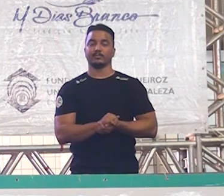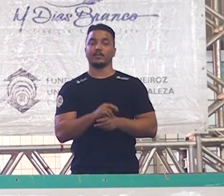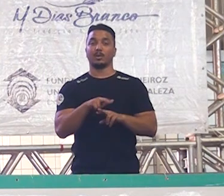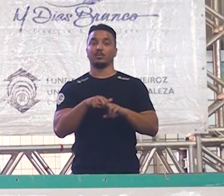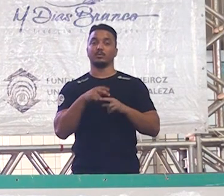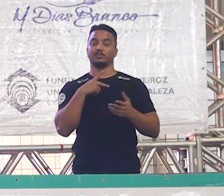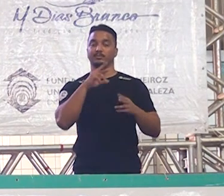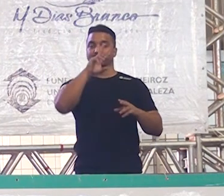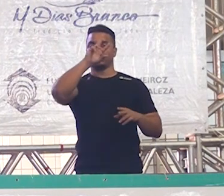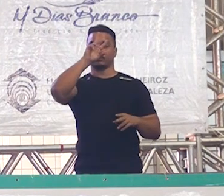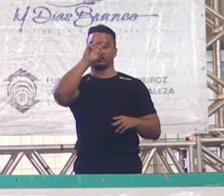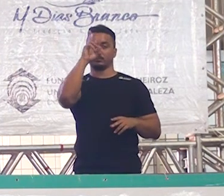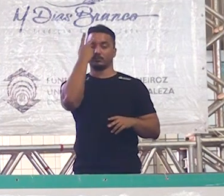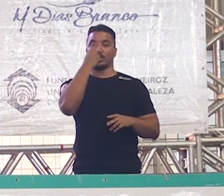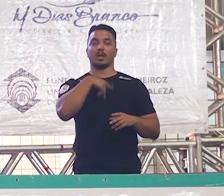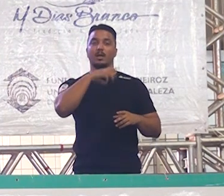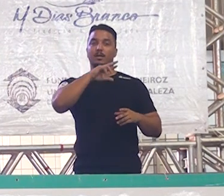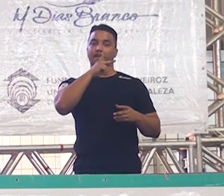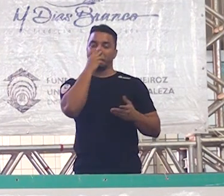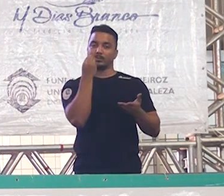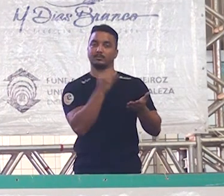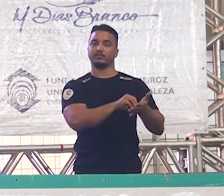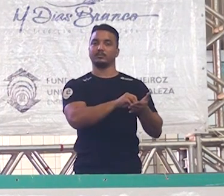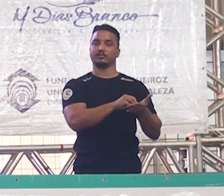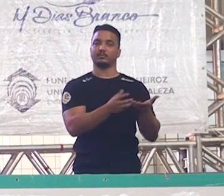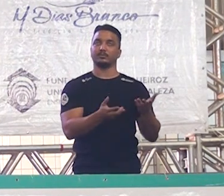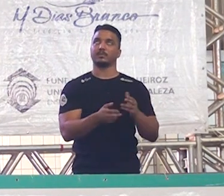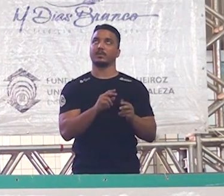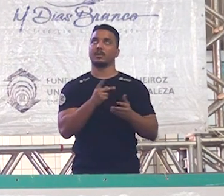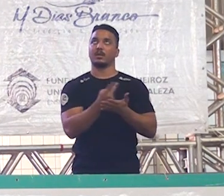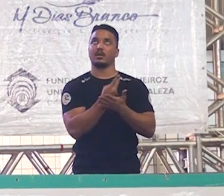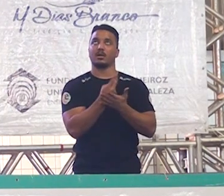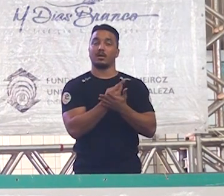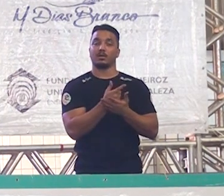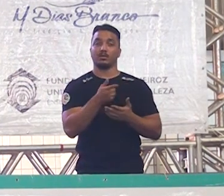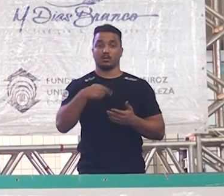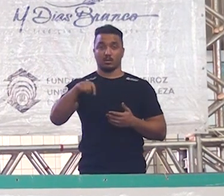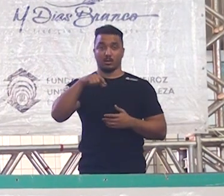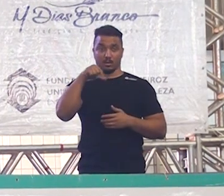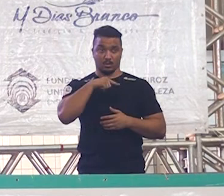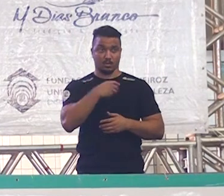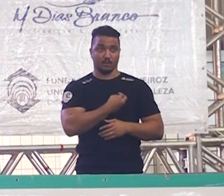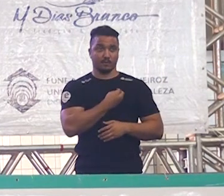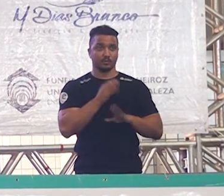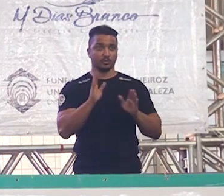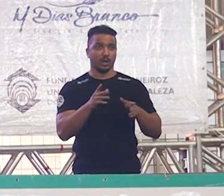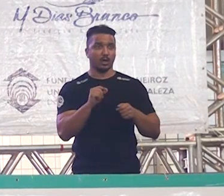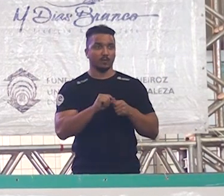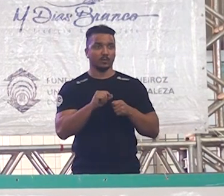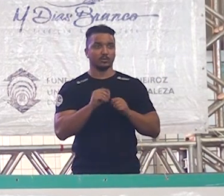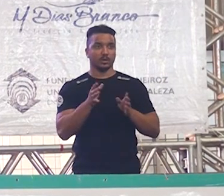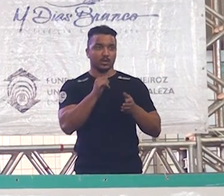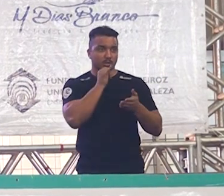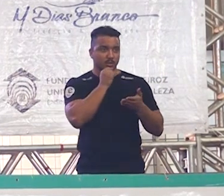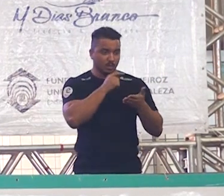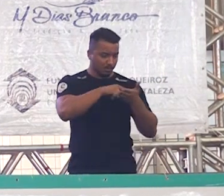Resultado, você vai trocar a resposta certa pela errada. Quem aqui já fez isso?